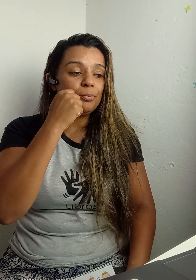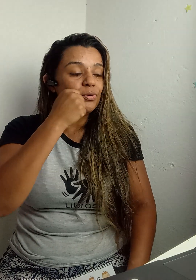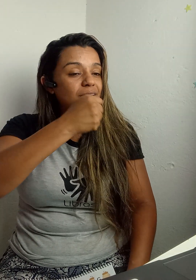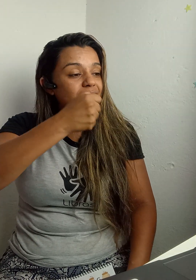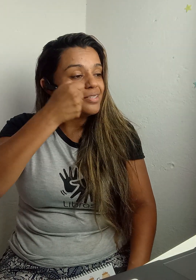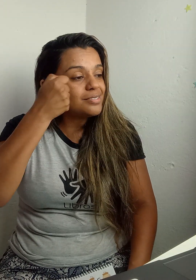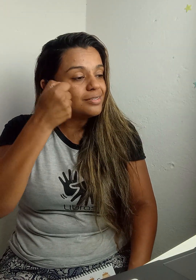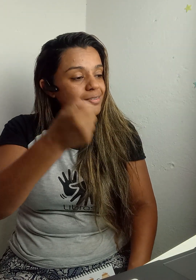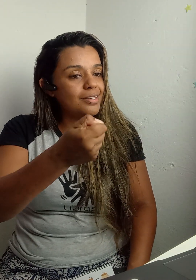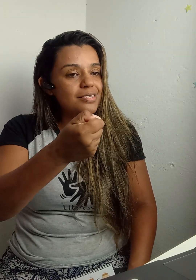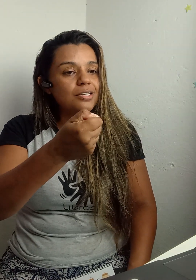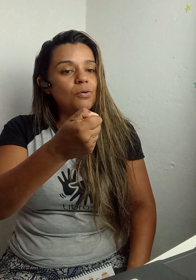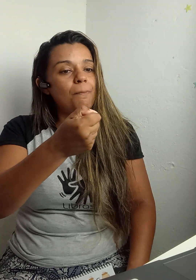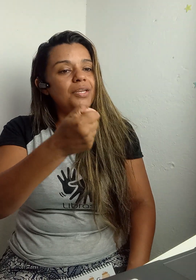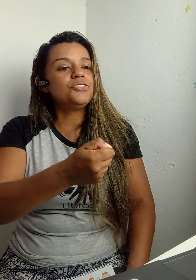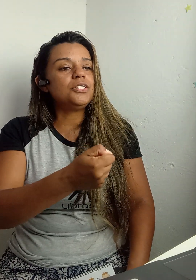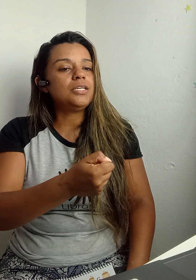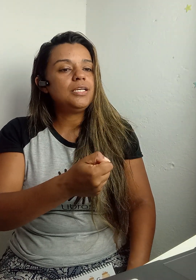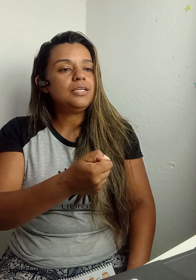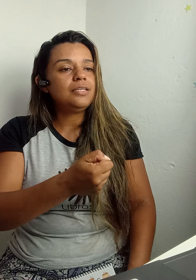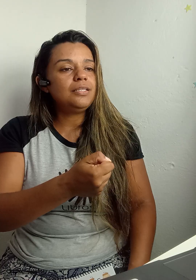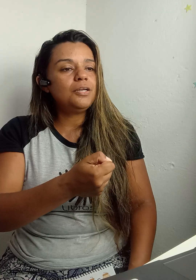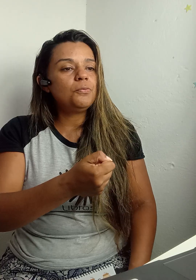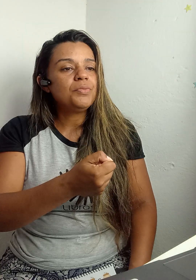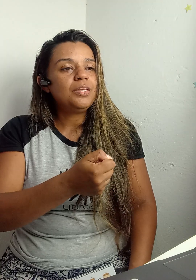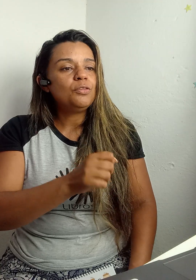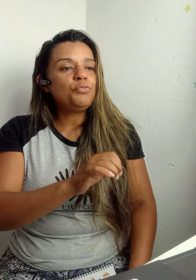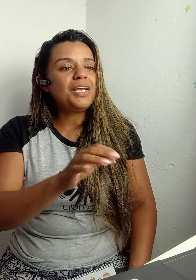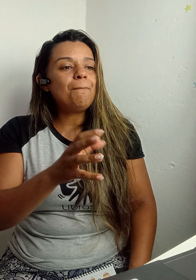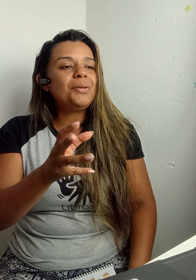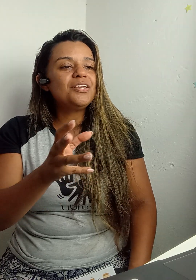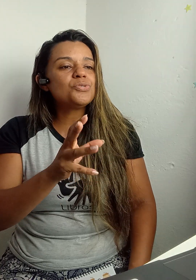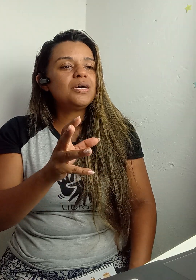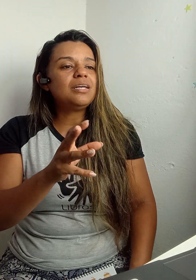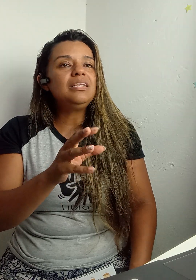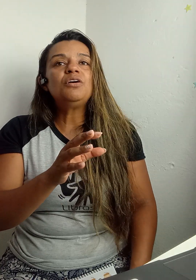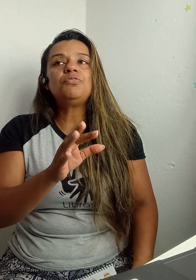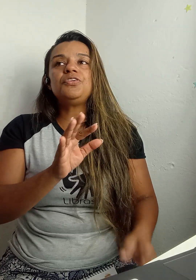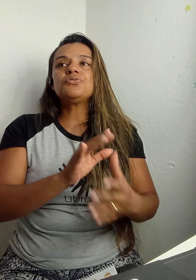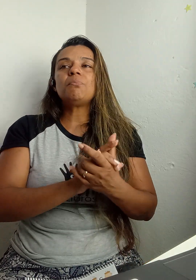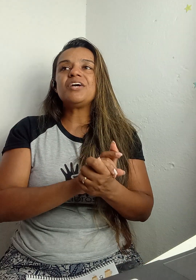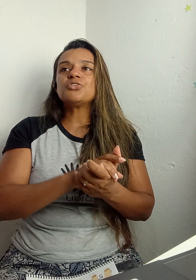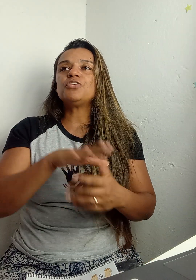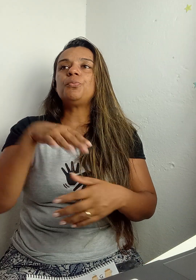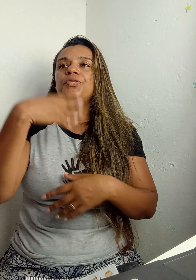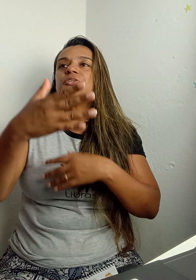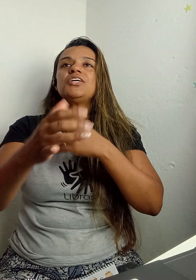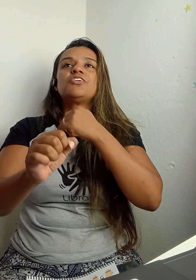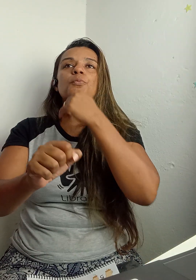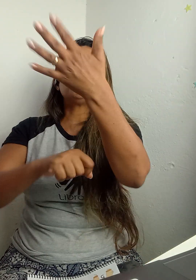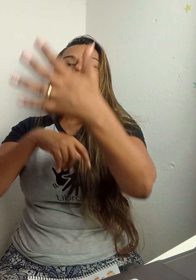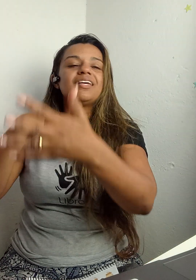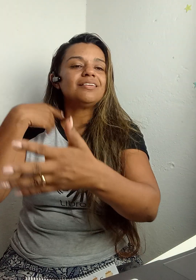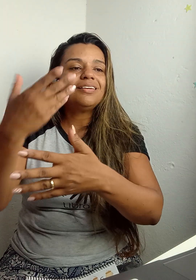Porque eu queria ter certeza que eu aprendi, entendeu? Não fica preso a, não, fiz um básico, já vou pro intermediário, já vou pro avançado.